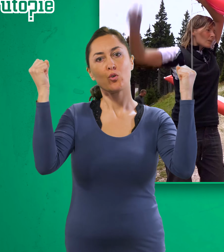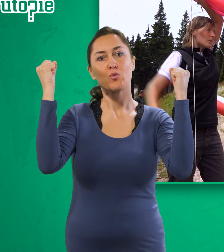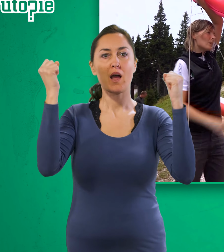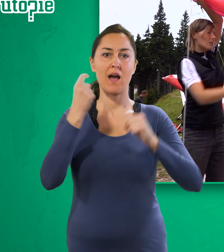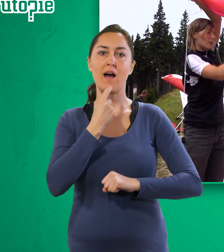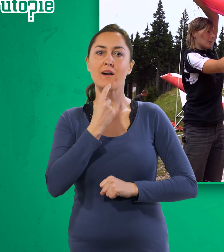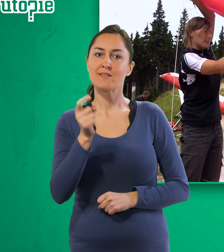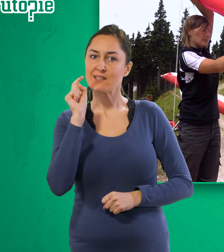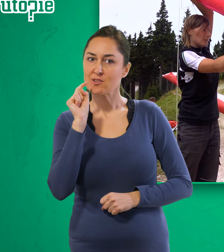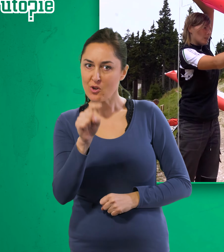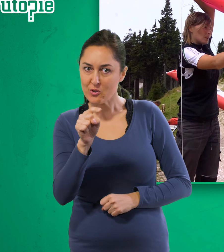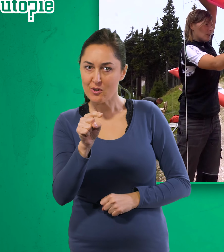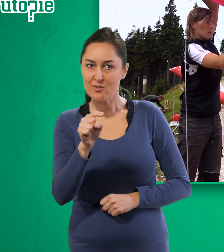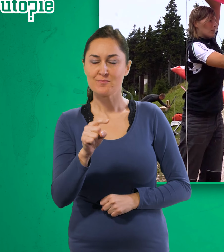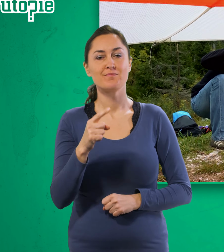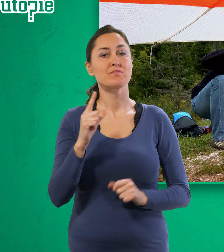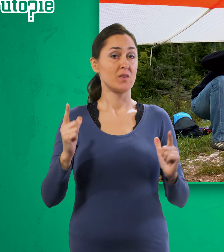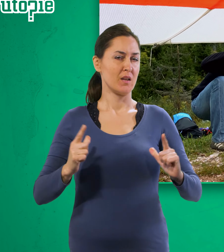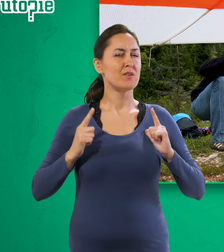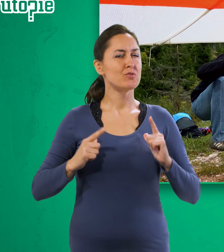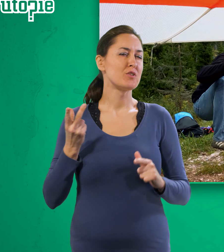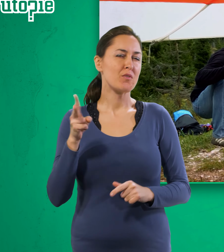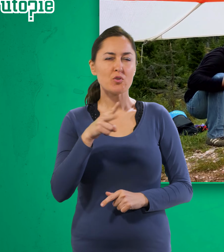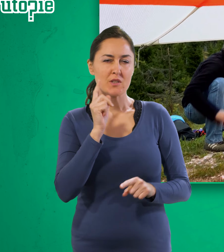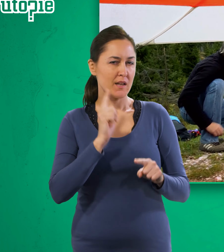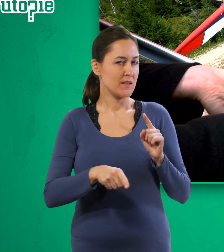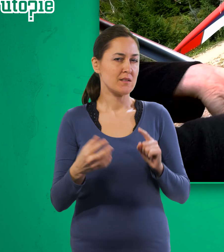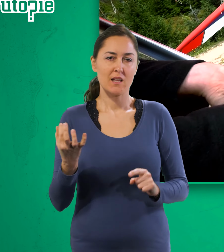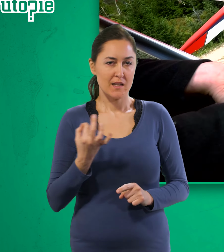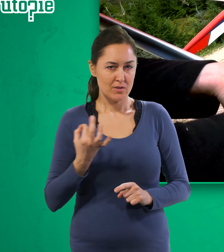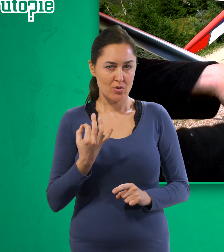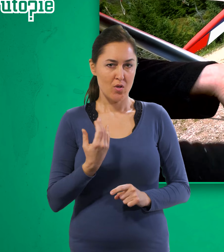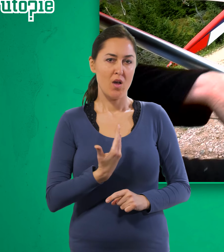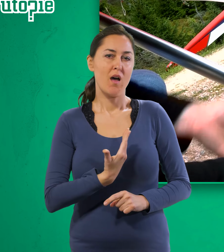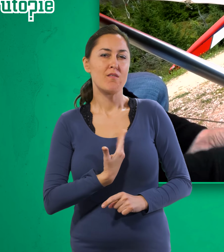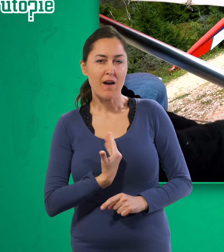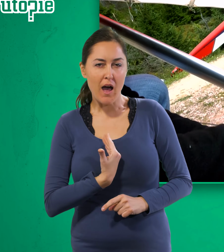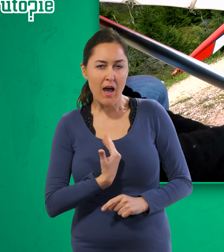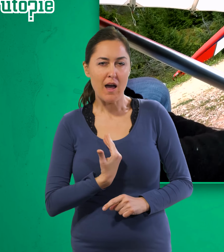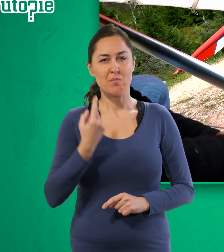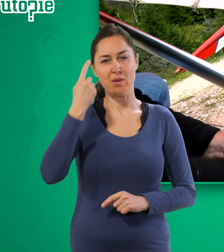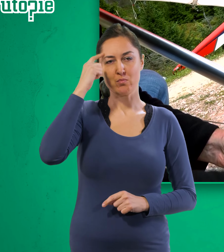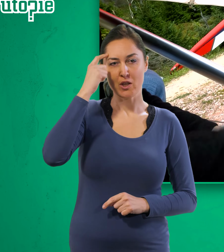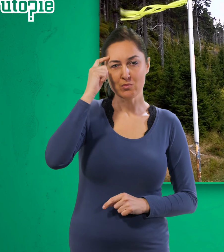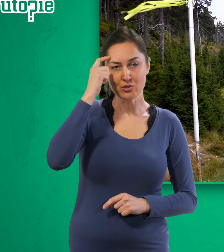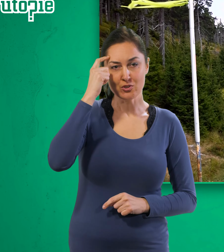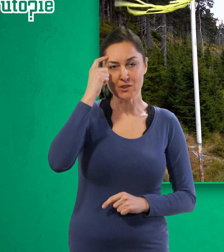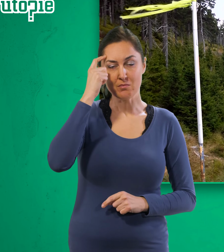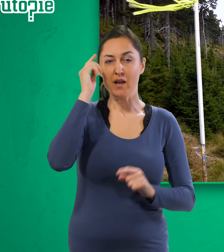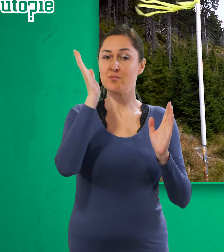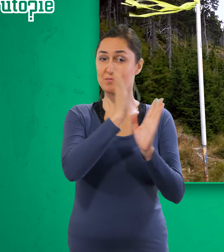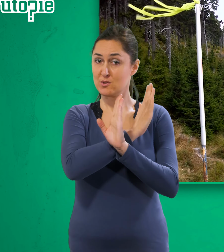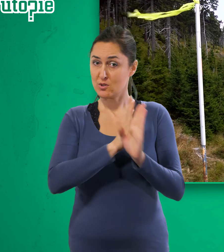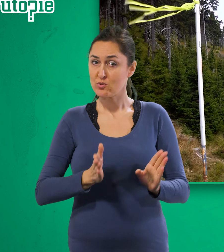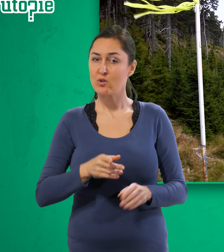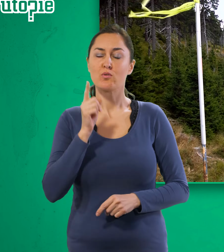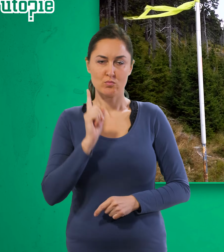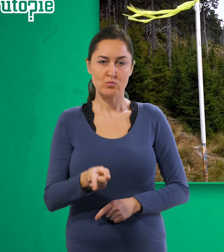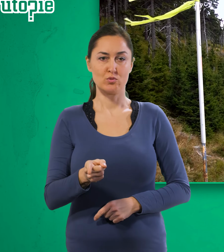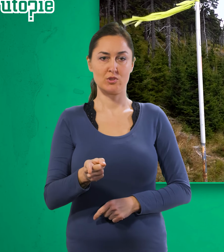víc nebylo potřeba, jenom se podívat na seznam instruktorů a do toho hora. Někdy život je takový, že